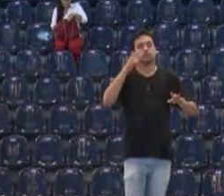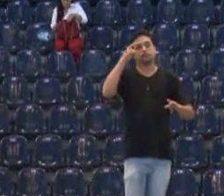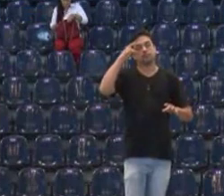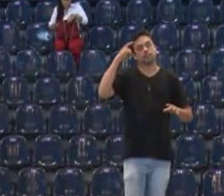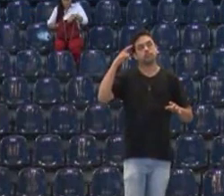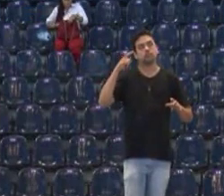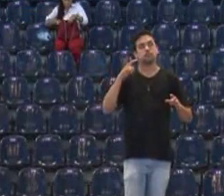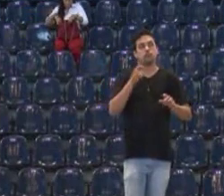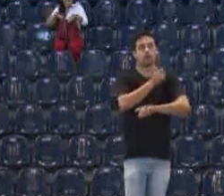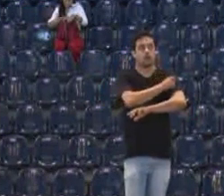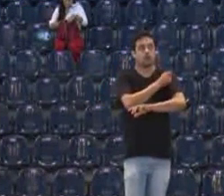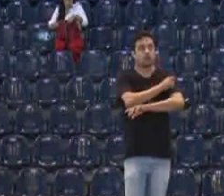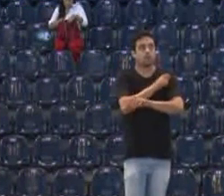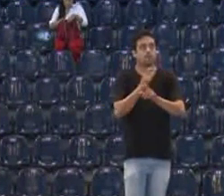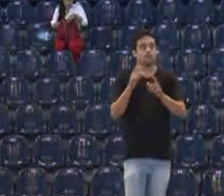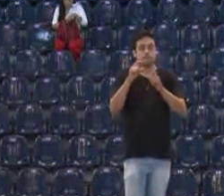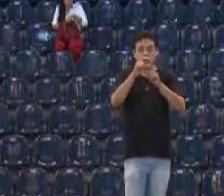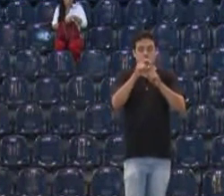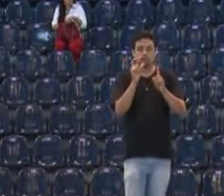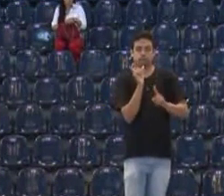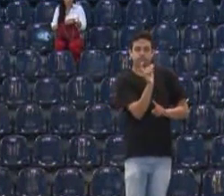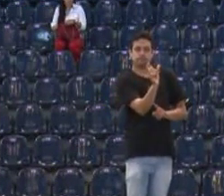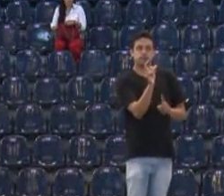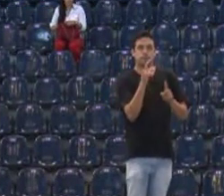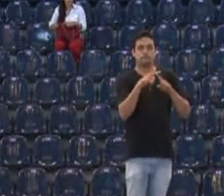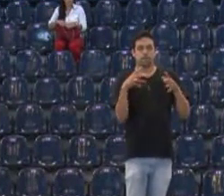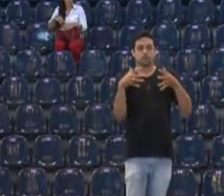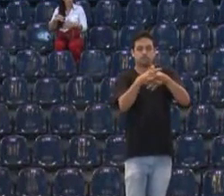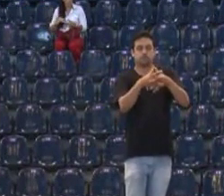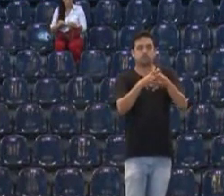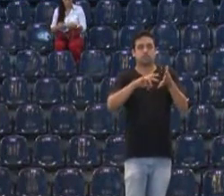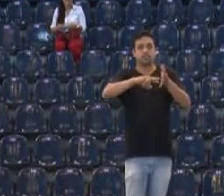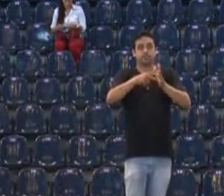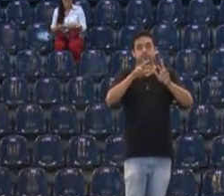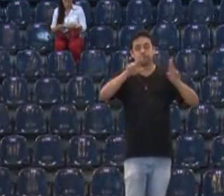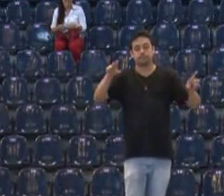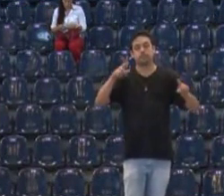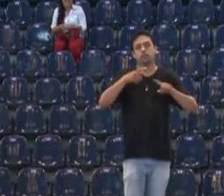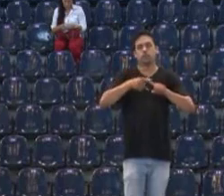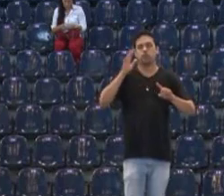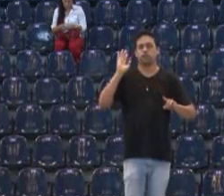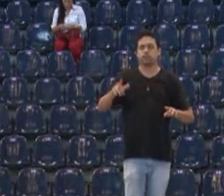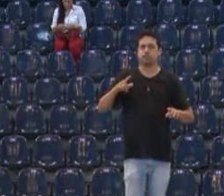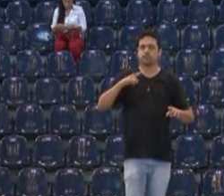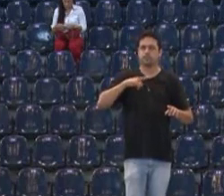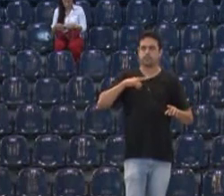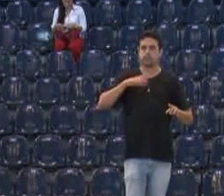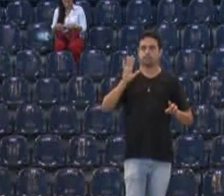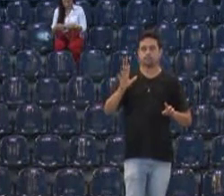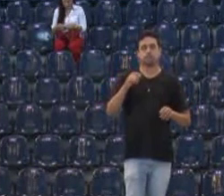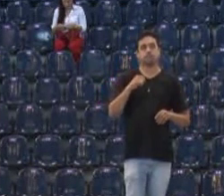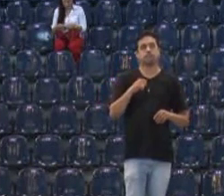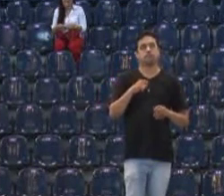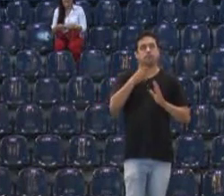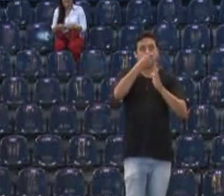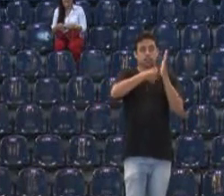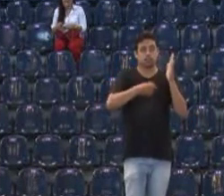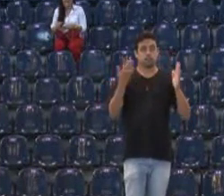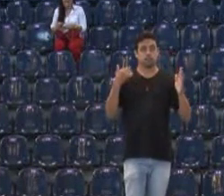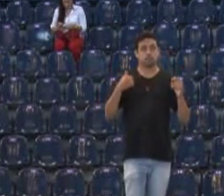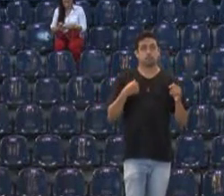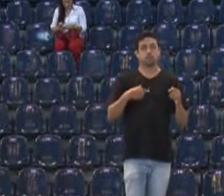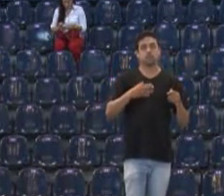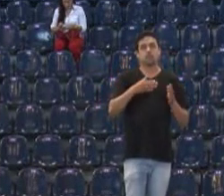aluno confunde as palavras. Por exemplo, eu peguei uma redação uma vez em que a aluna dizia o seguinte: